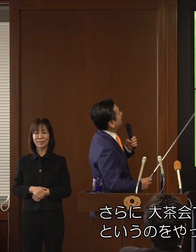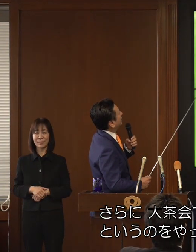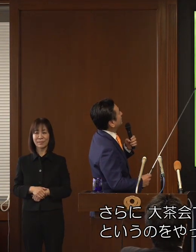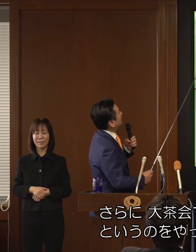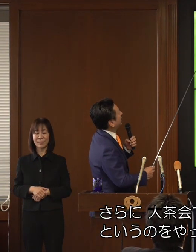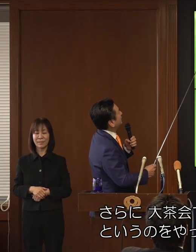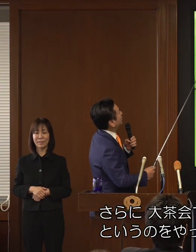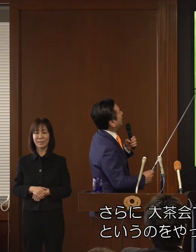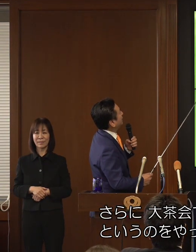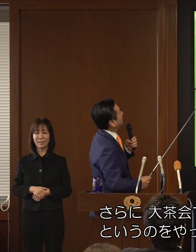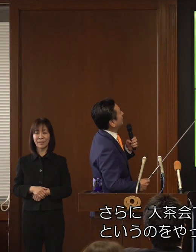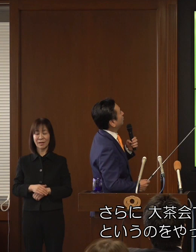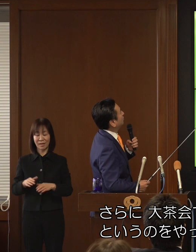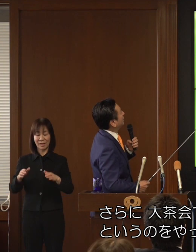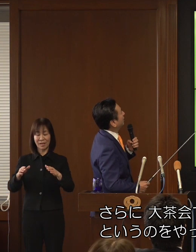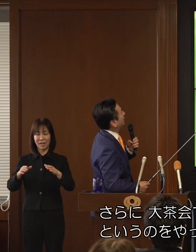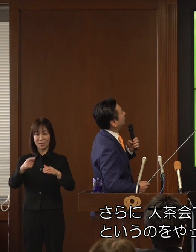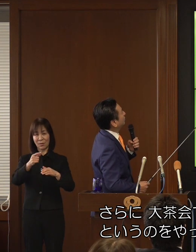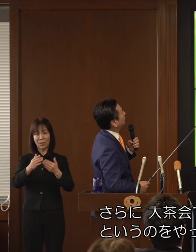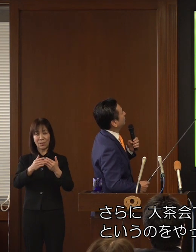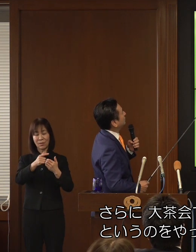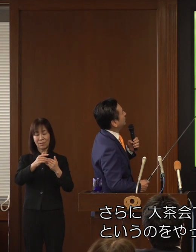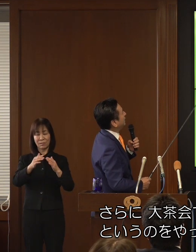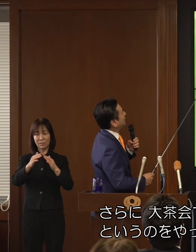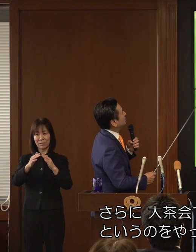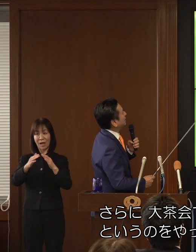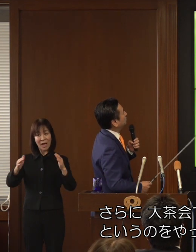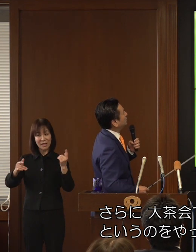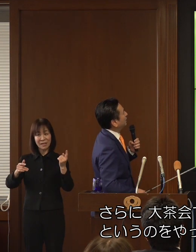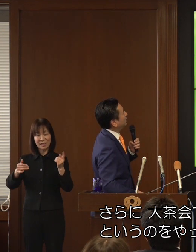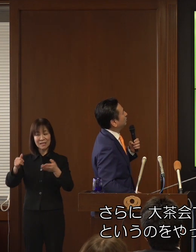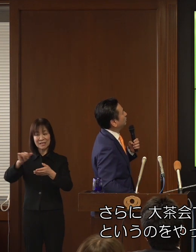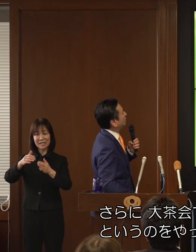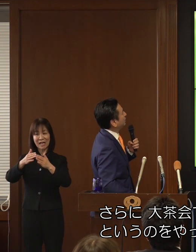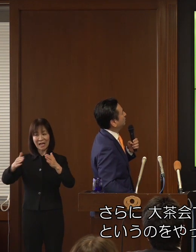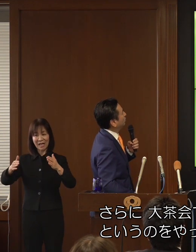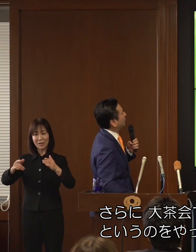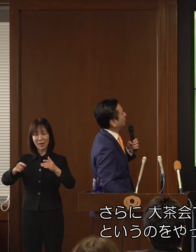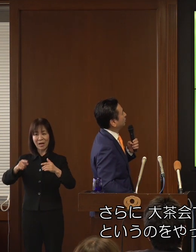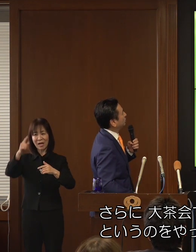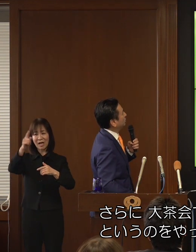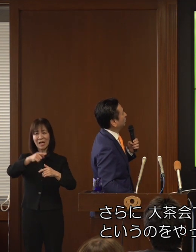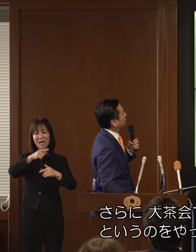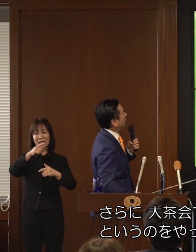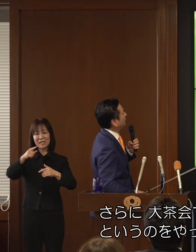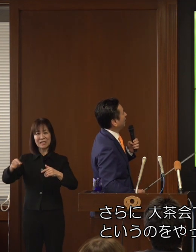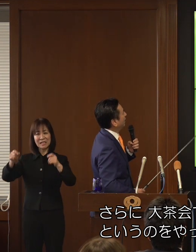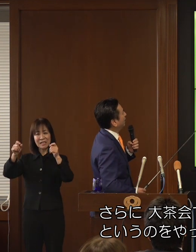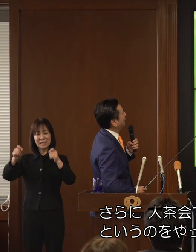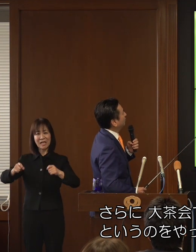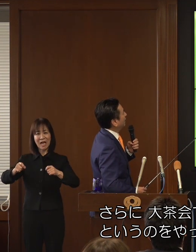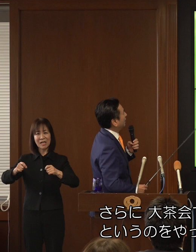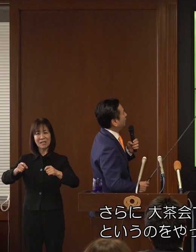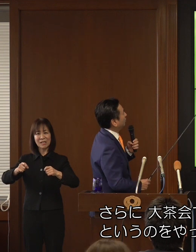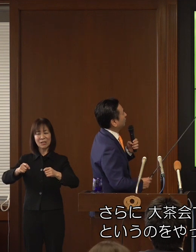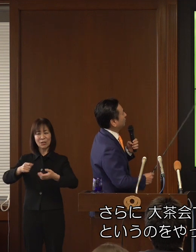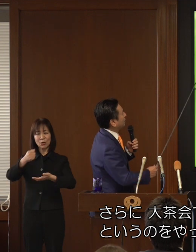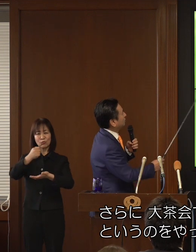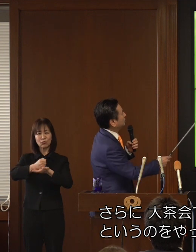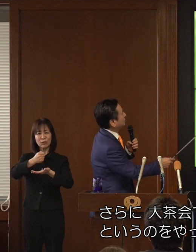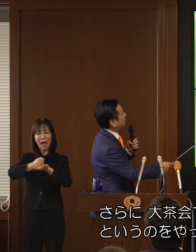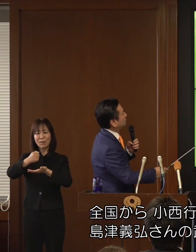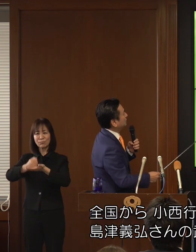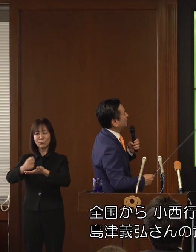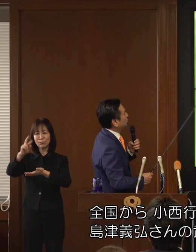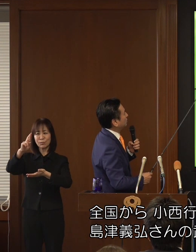さらにですね、大茶会では今回人間スタンプラリーというのをやってみようかなというふうに思っていて、まあ、